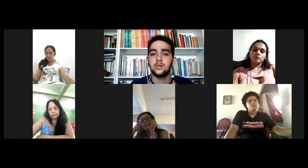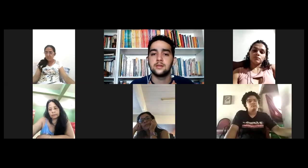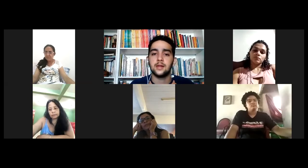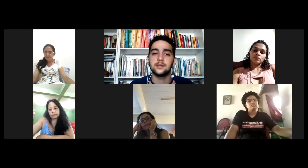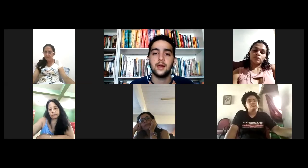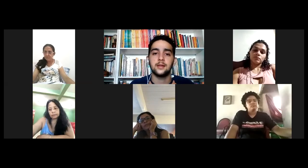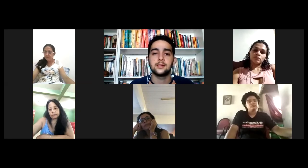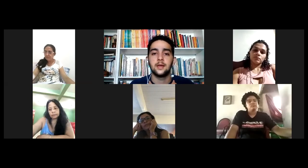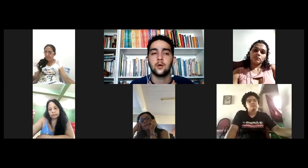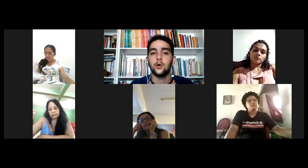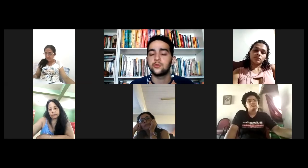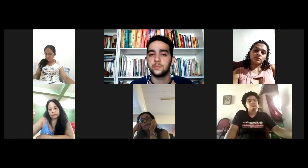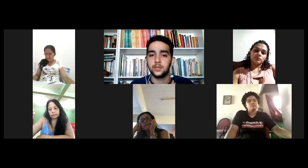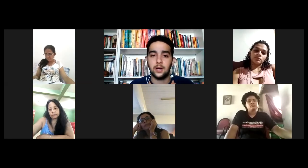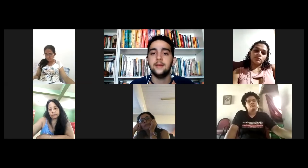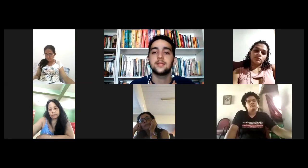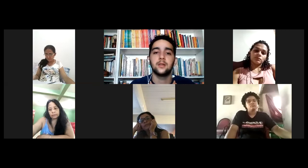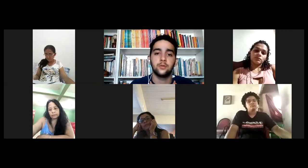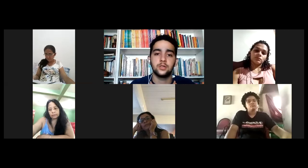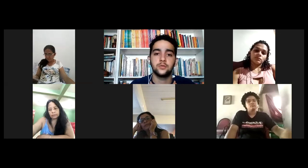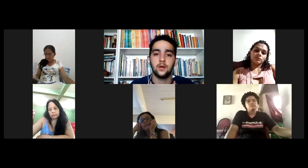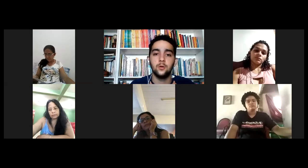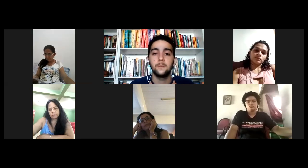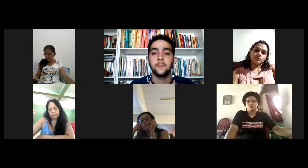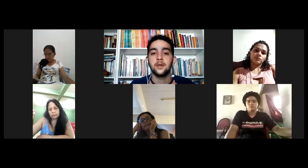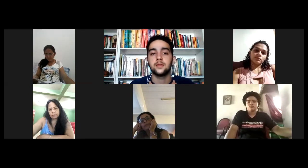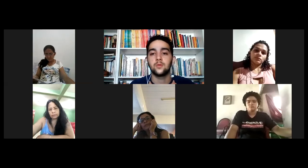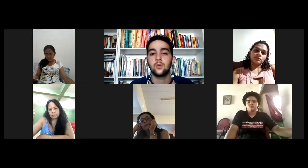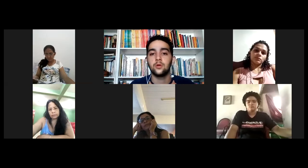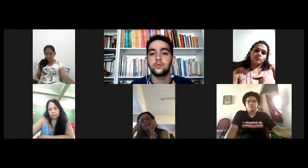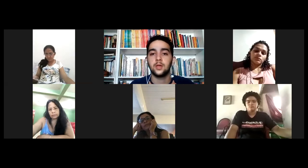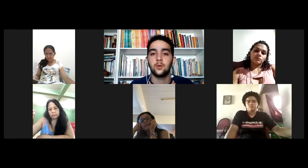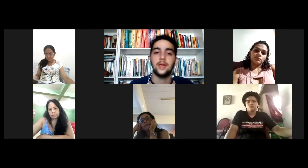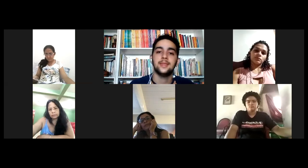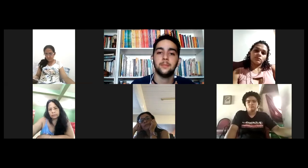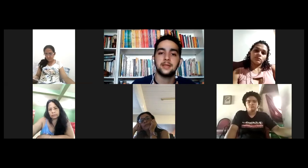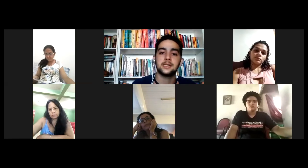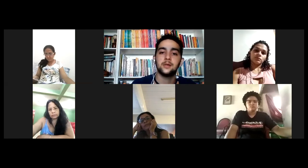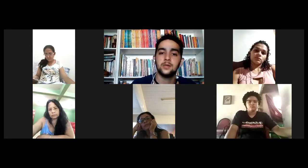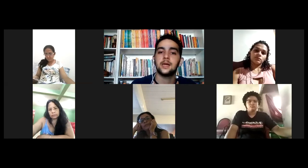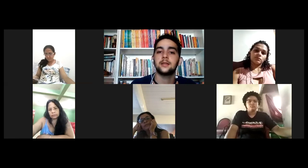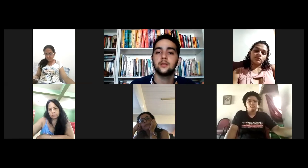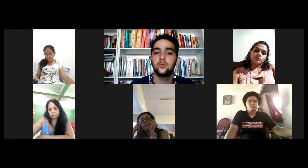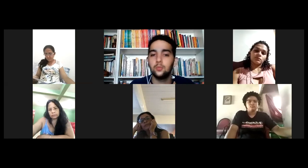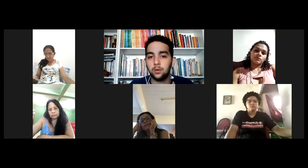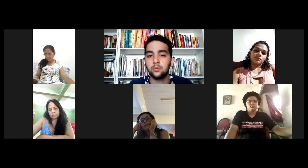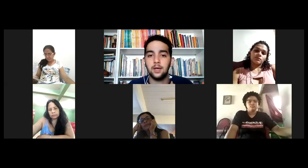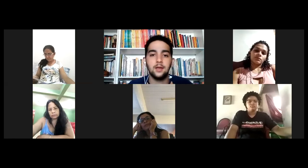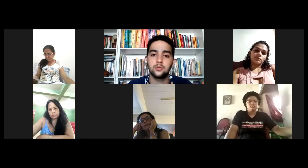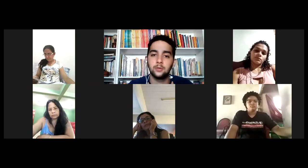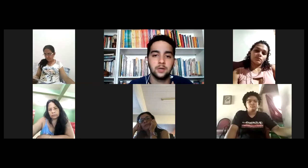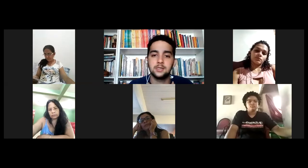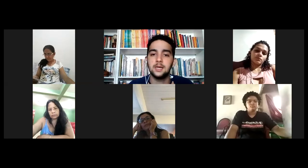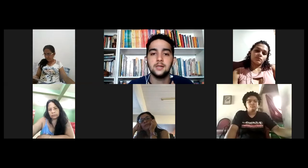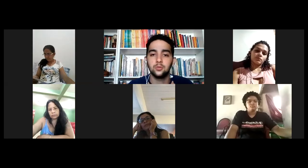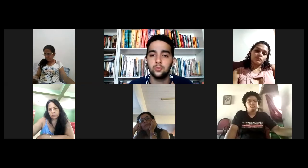poderiam utilizar sinais, códigos manuais, que nem foi a gente falou, que são códigos que é o que? A interpretação exata do português,